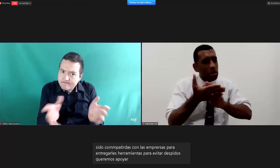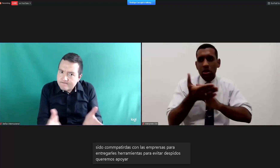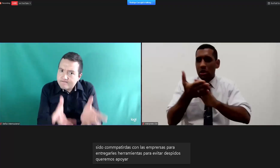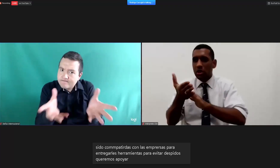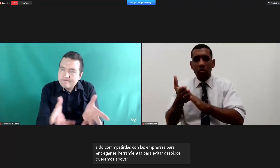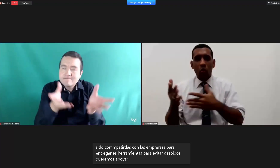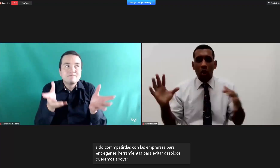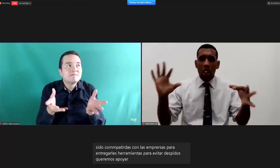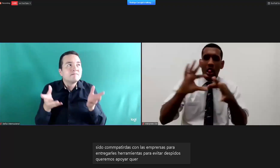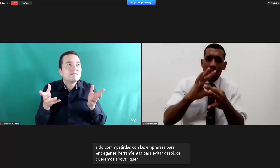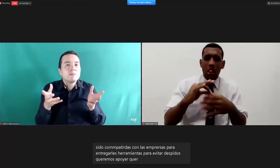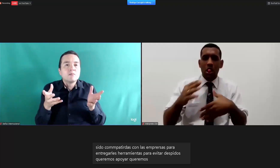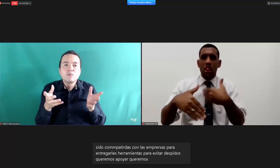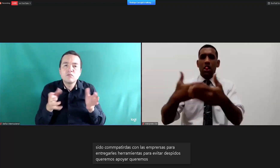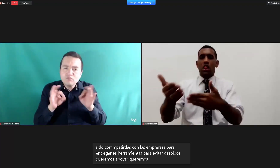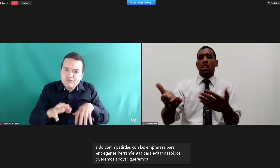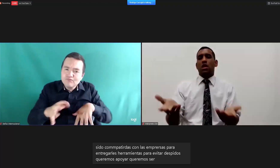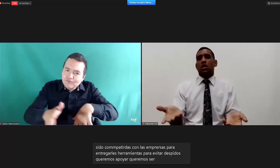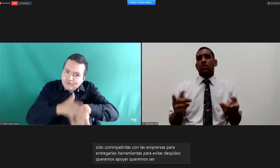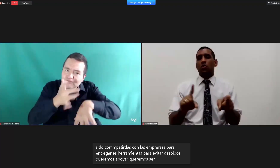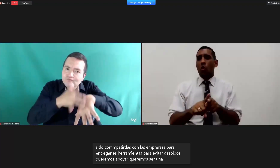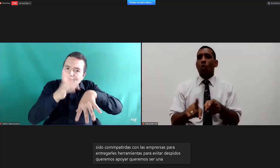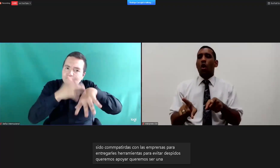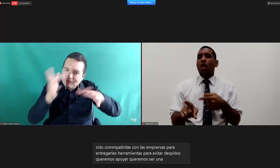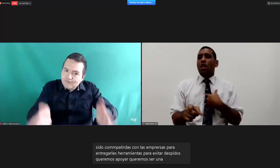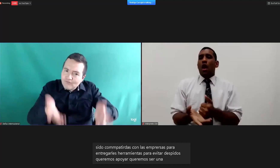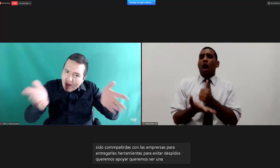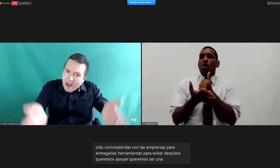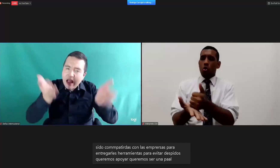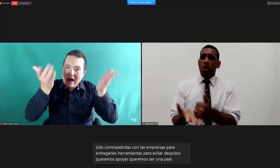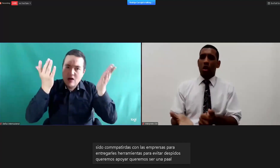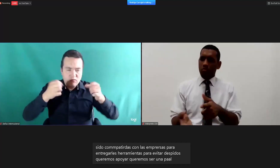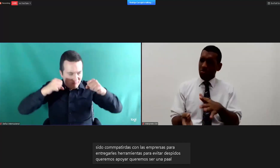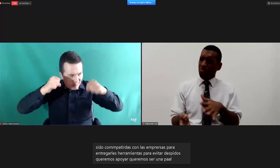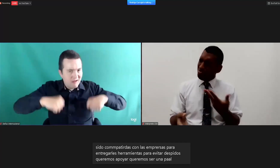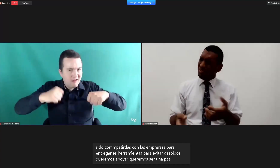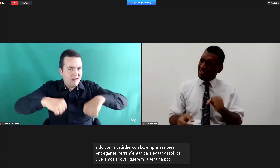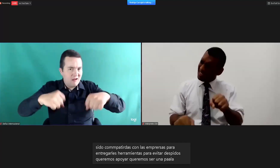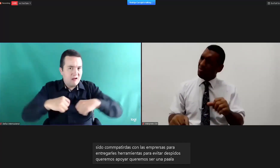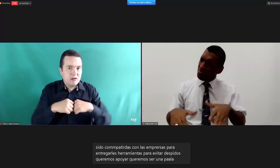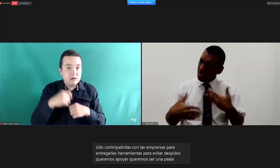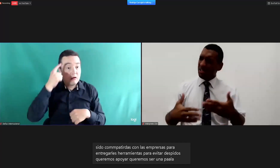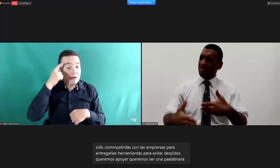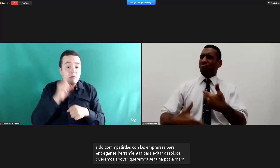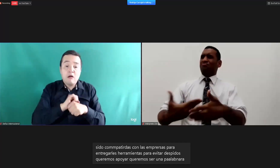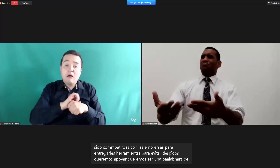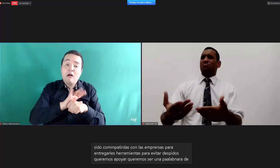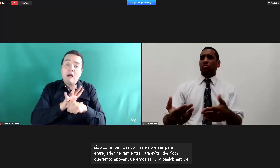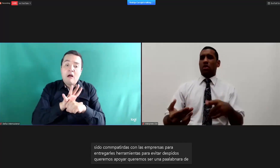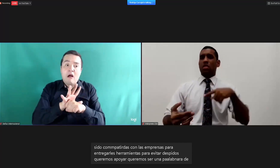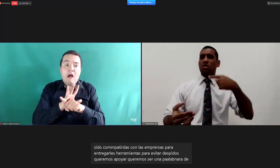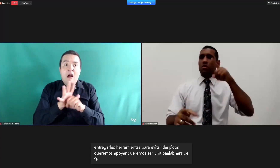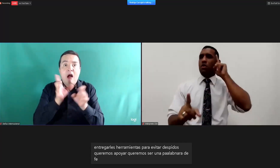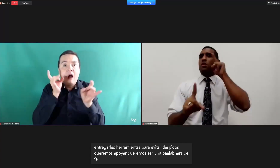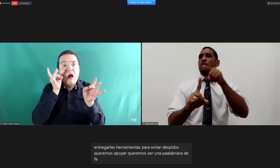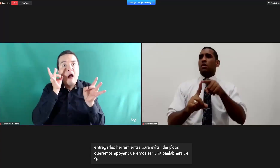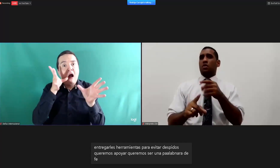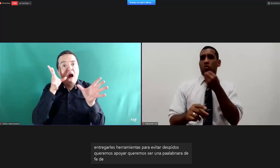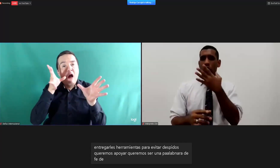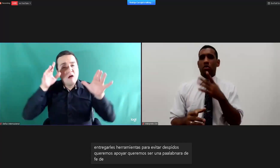palabra de fe, de ayuda, de ánimo, para que no podamos hacer de esta pandemia algo tan terrible que